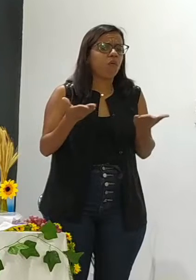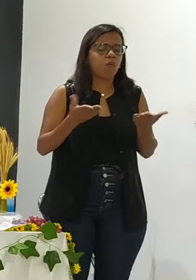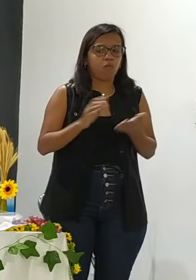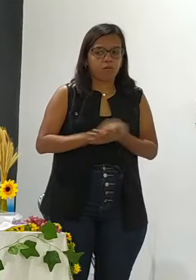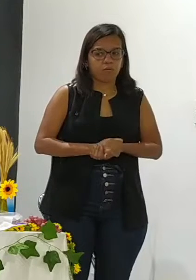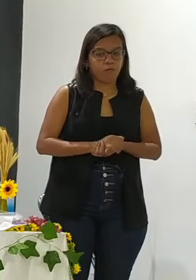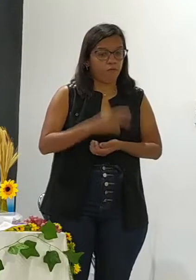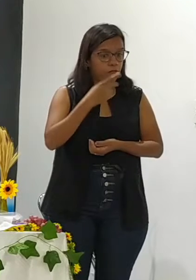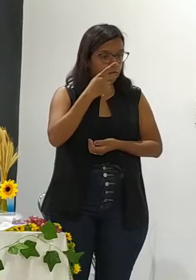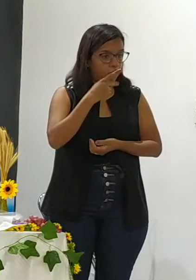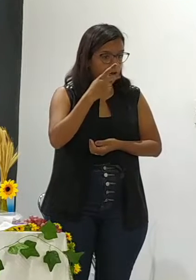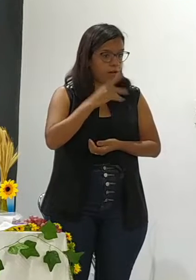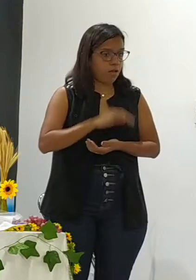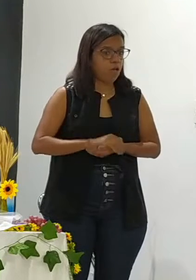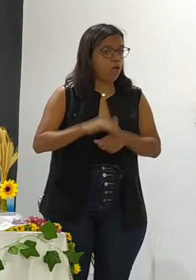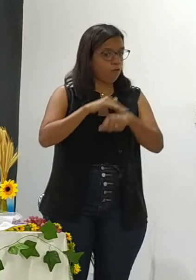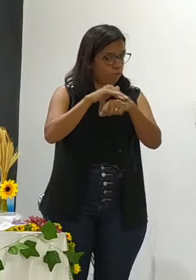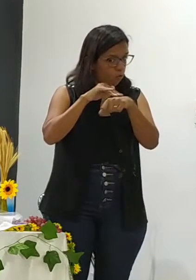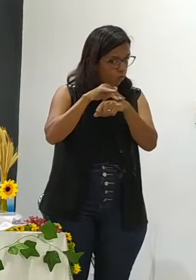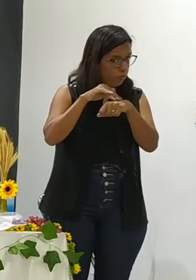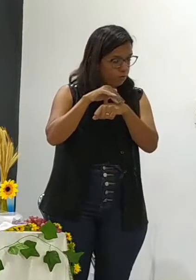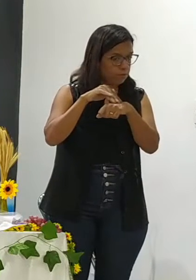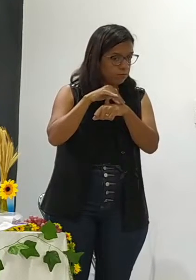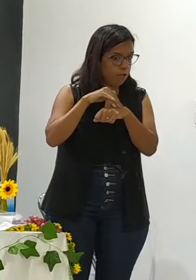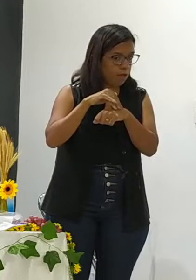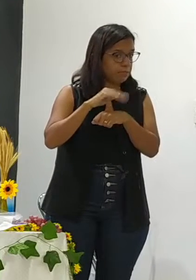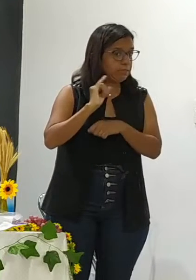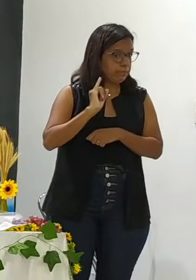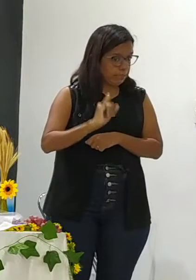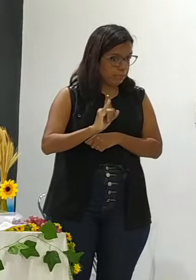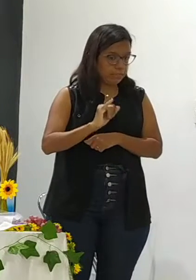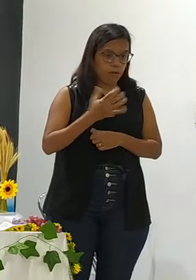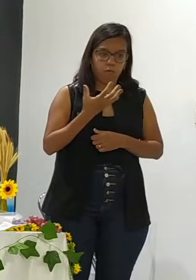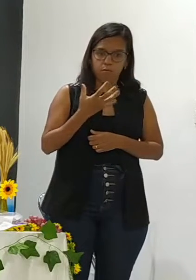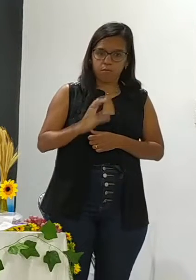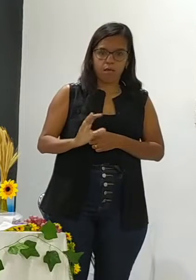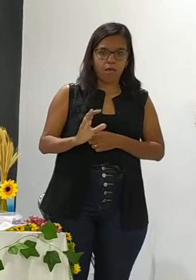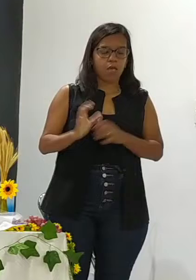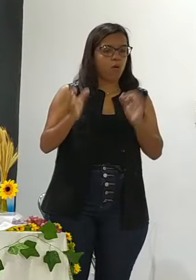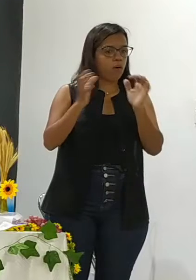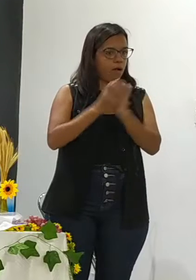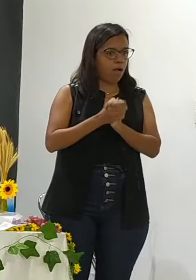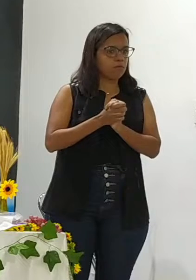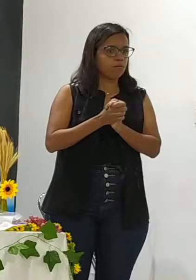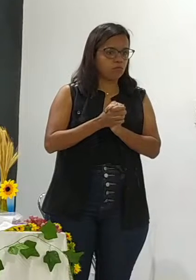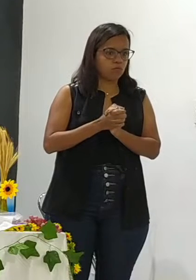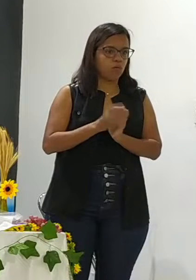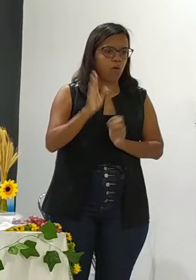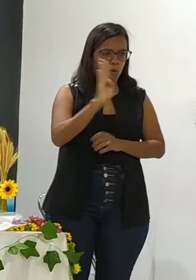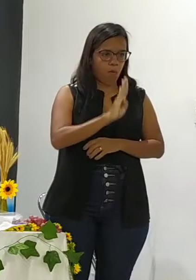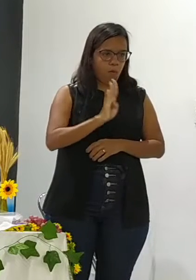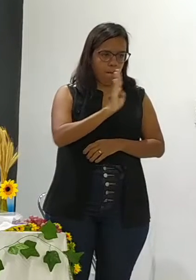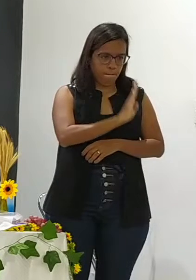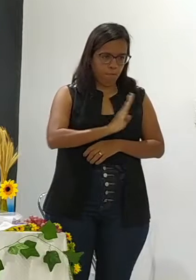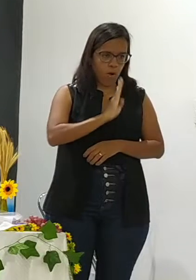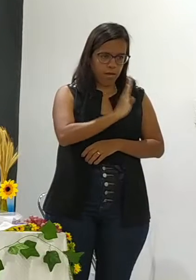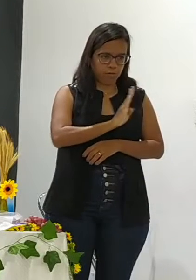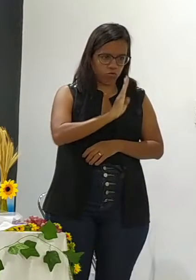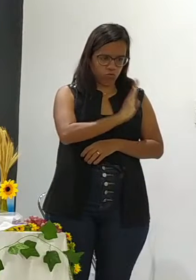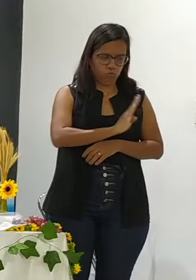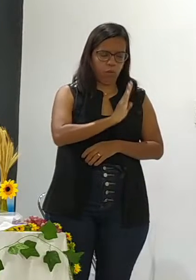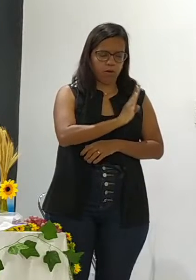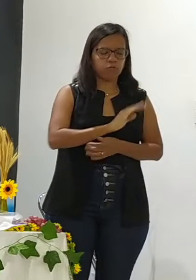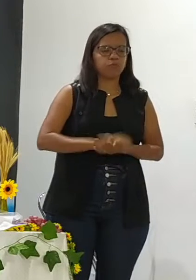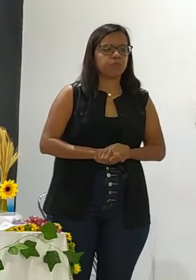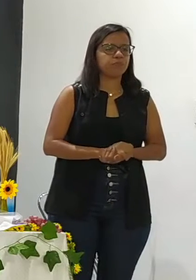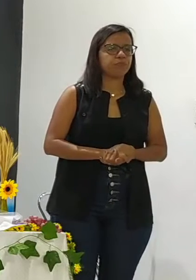vou te falar uma coisa, eu vou conversar com ele. Se ele falar que não quer, eu caso contigo. Aleluia. O cara ficou apaixonado. Foi igual eu